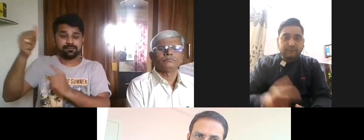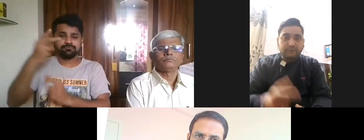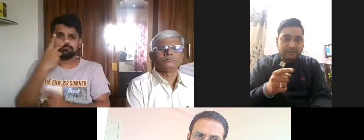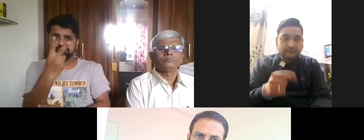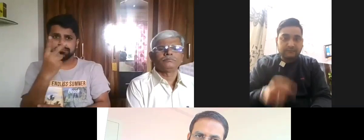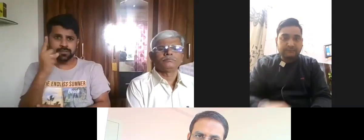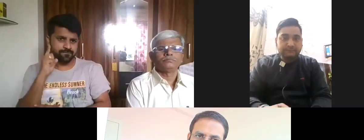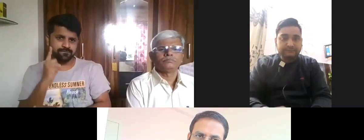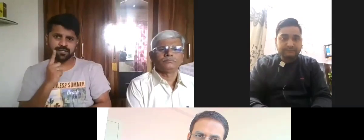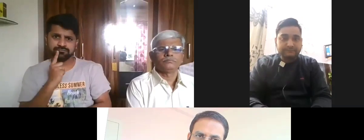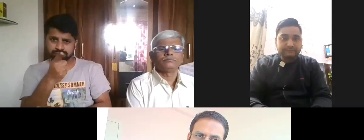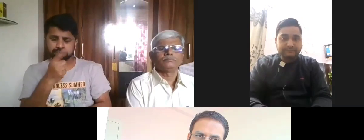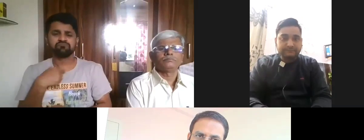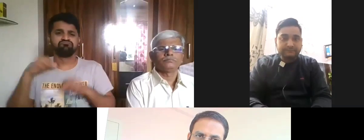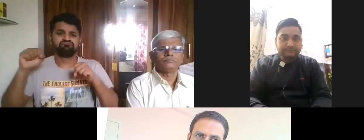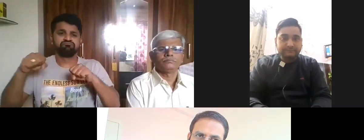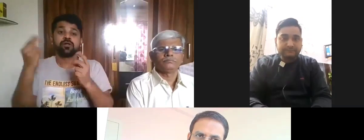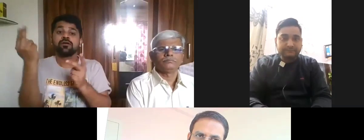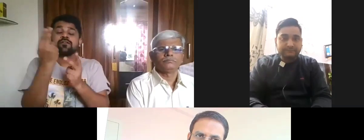में